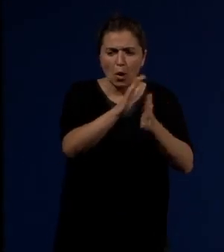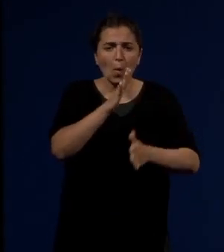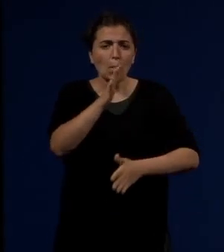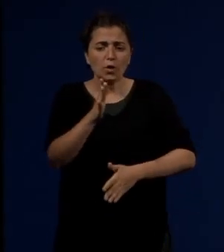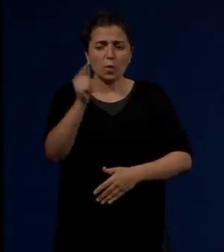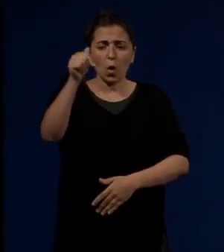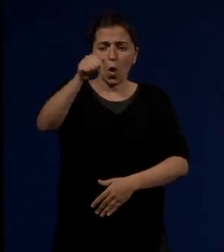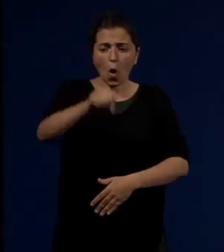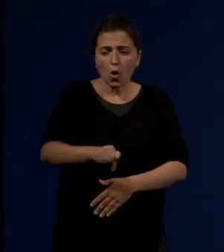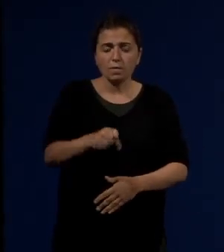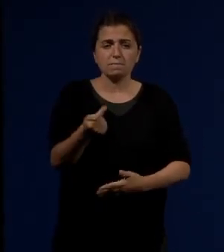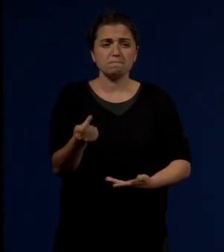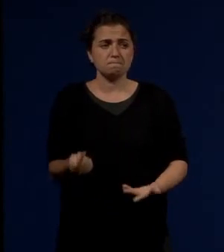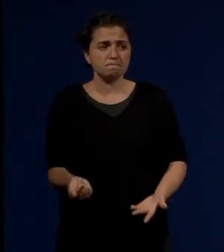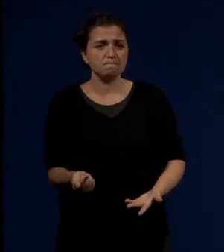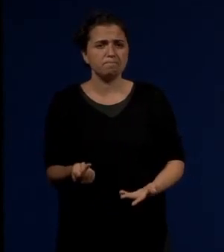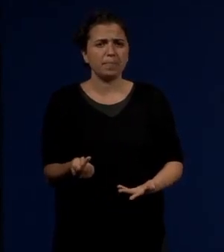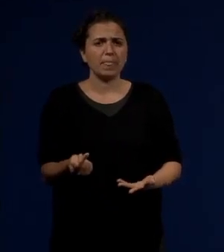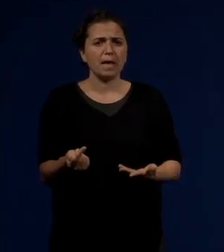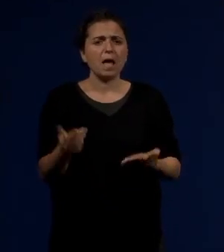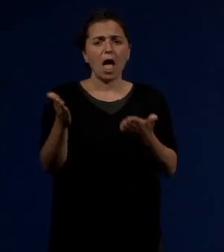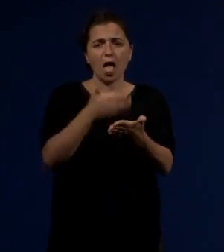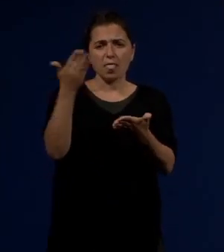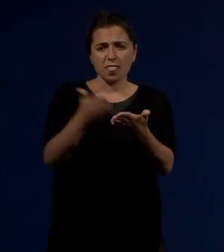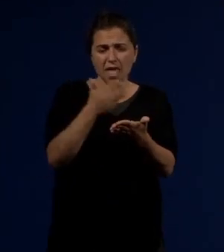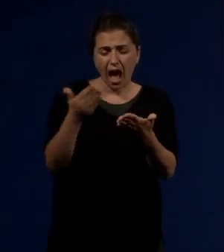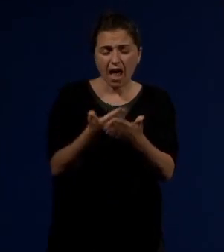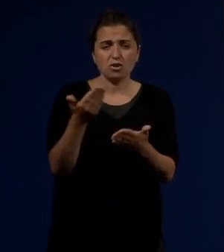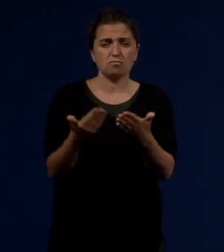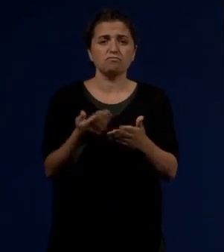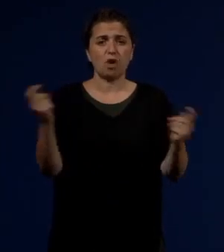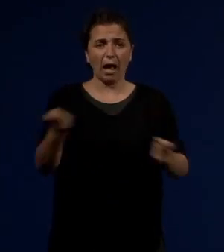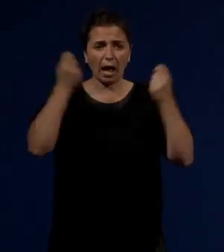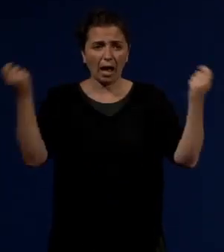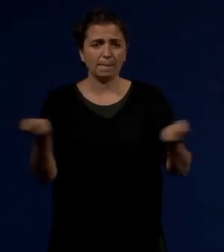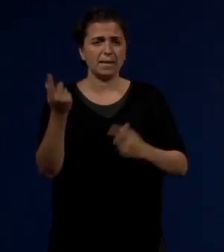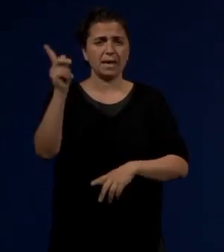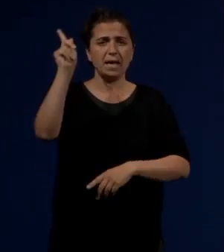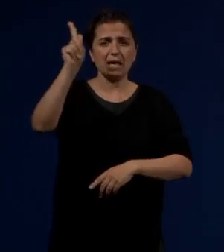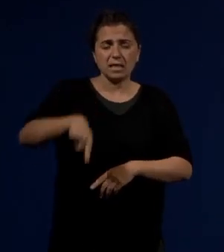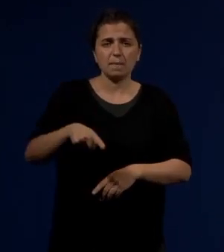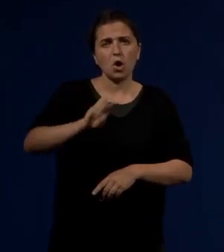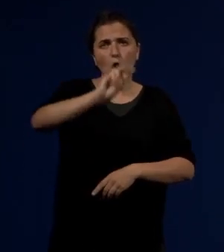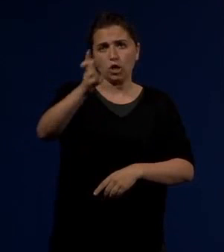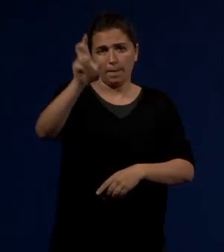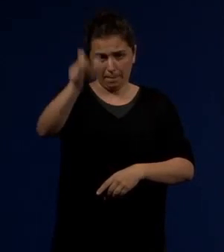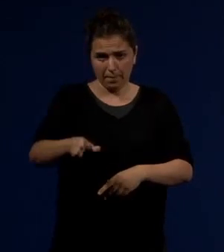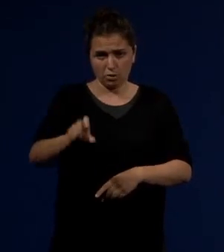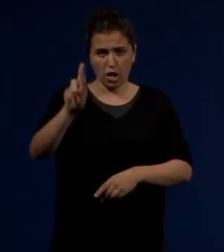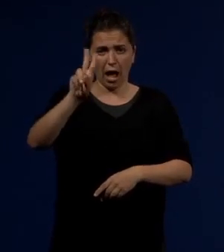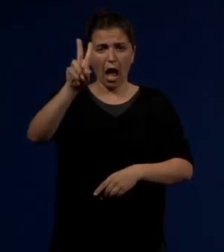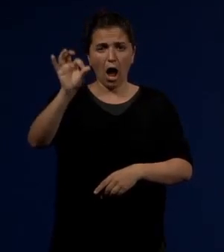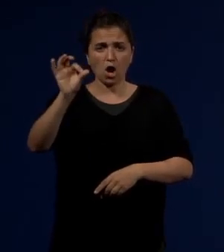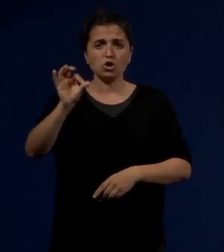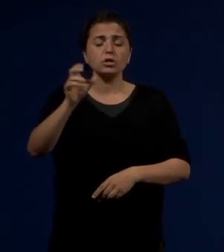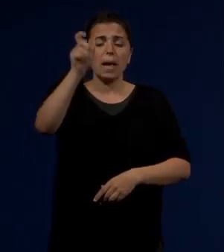hoxe volvemos a coñecer, casi podemos dar un diario de campaña cas novas imputacións, a nova imputación de outro señor máis do Partido Popular, de Rus, o presidente